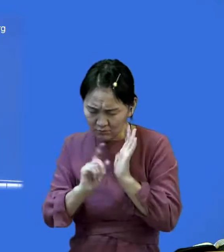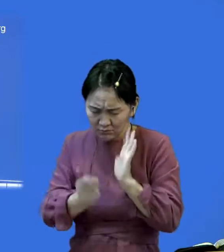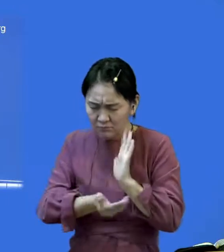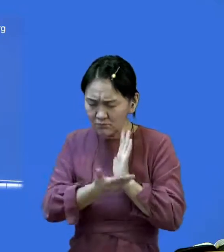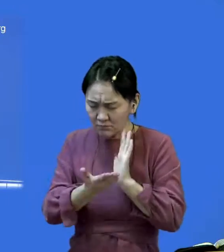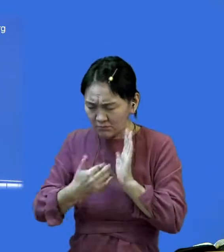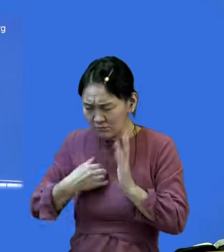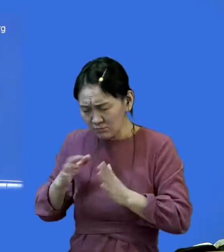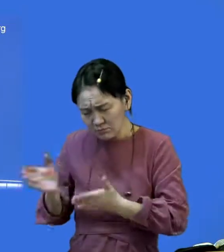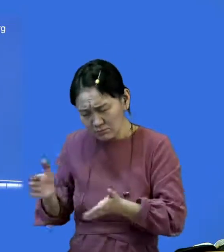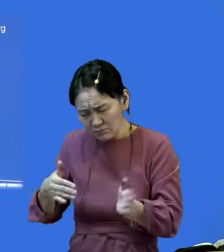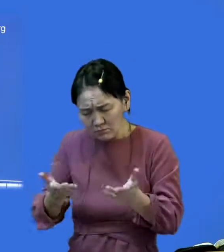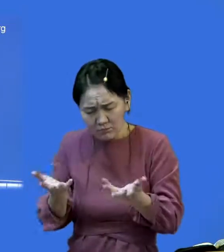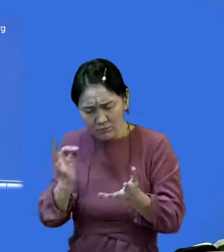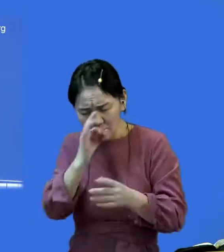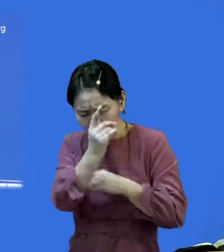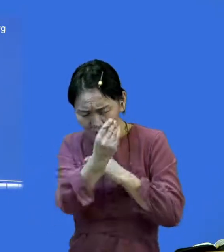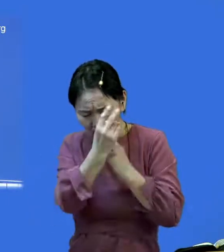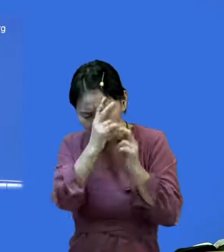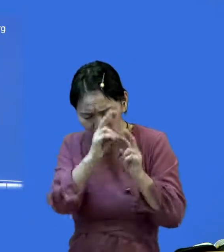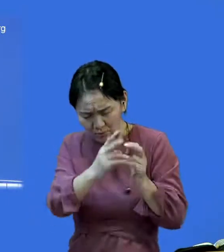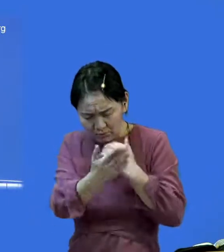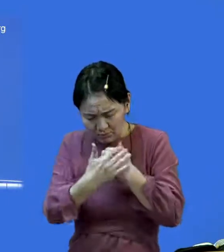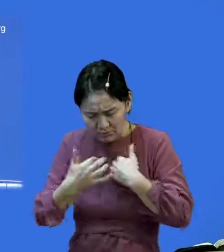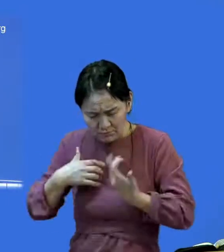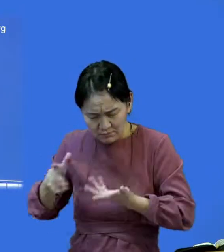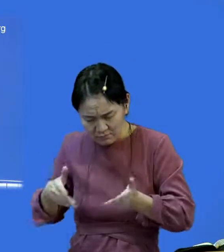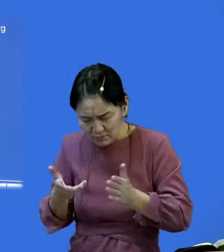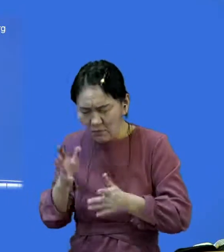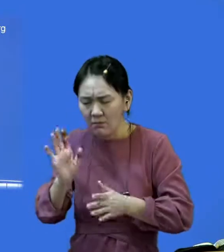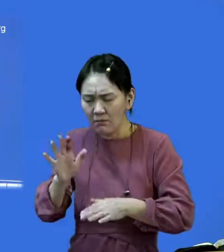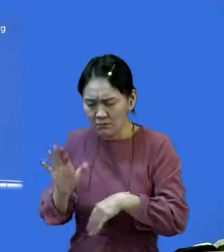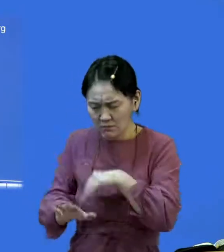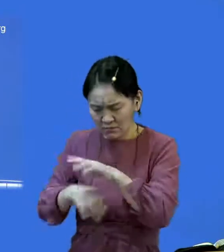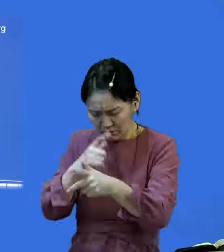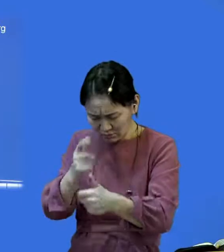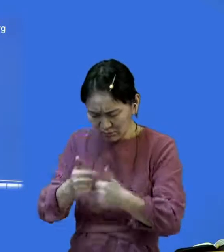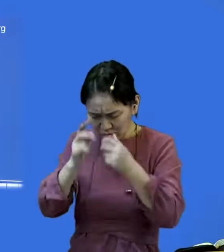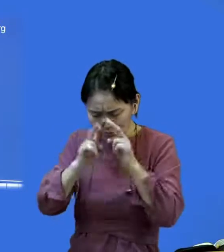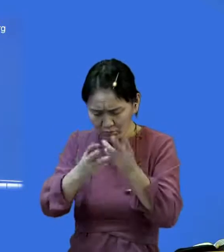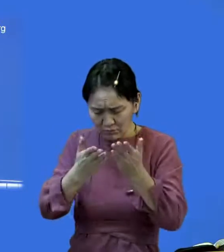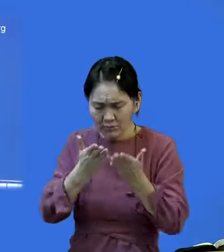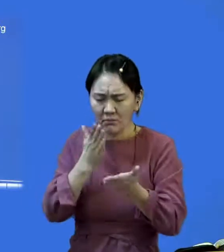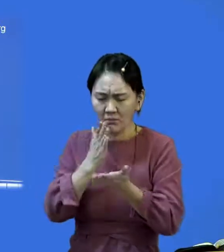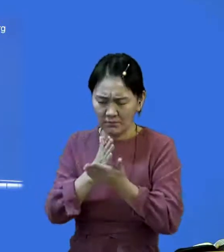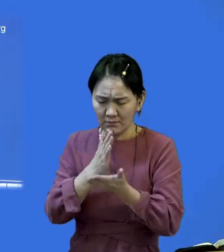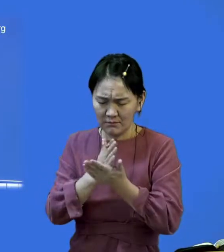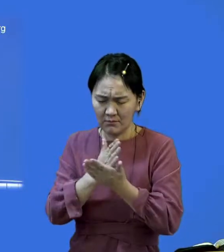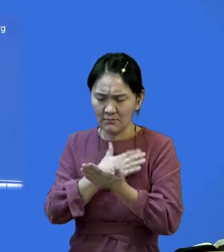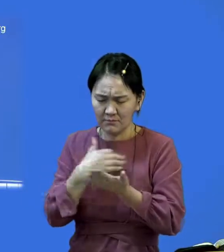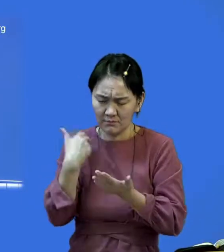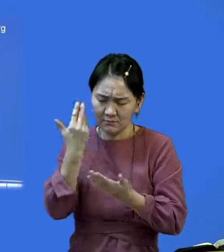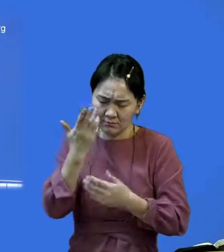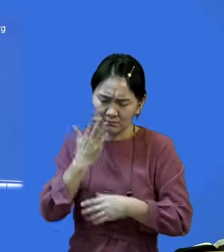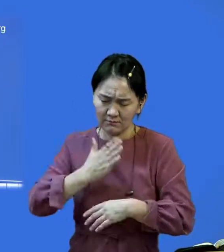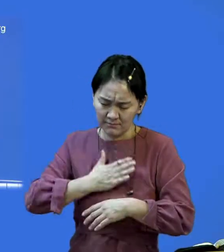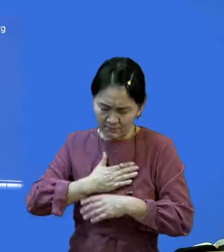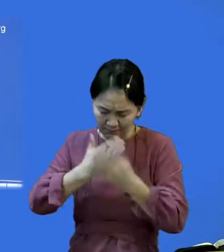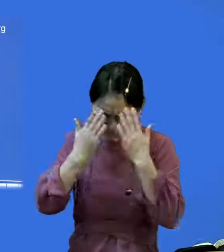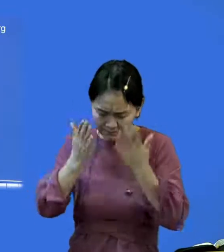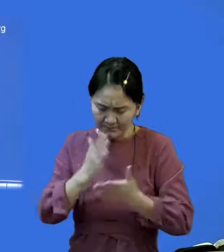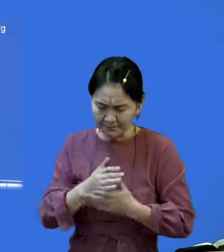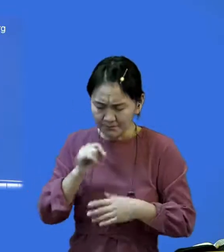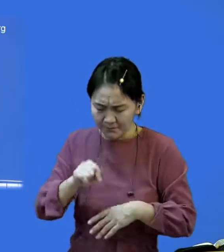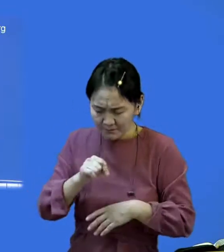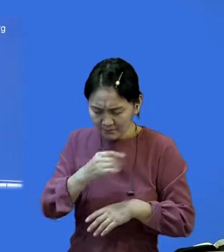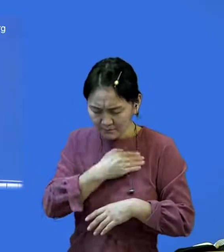ёстой замыг заадаг эзэн минь, энэ цагт ч гэсэн бид бүхэнд мэдүүлхийг хүсэж байгаа эзэн таны нэгүсэл болон